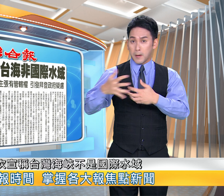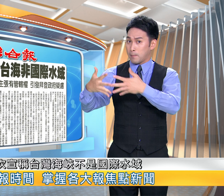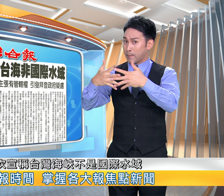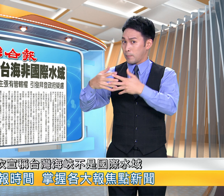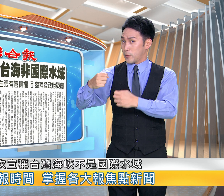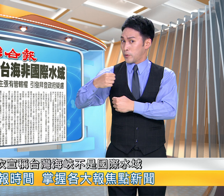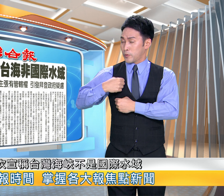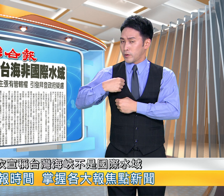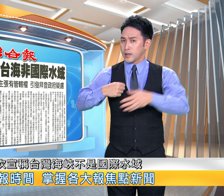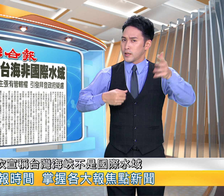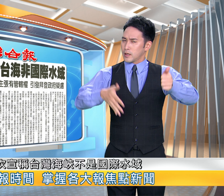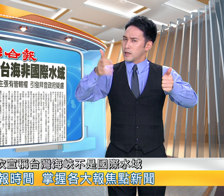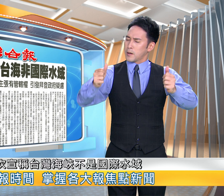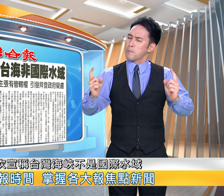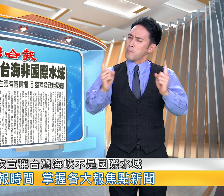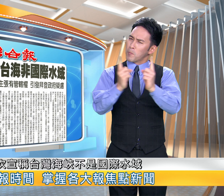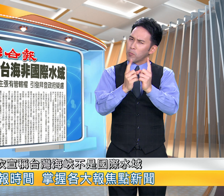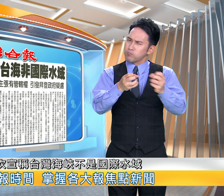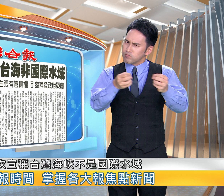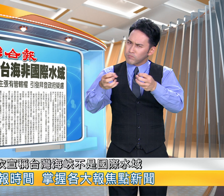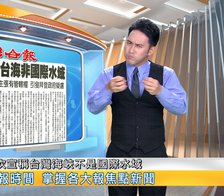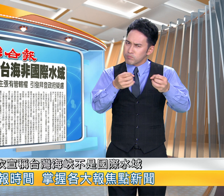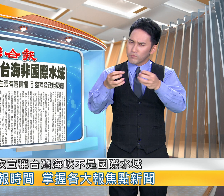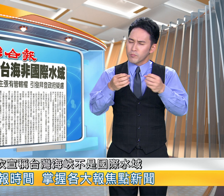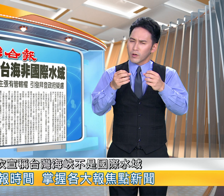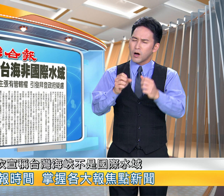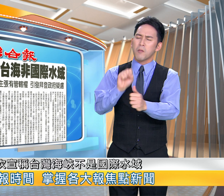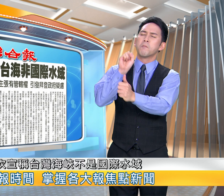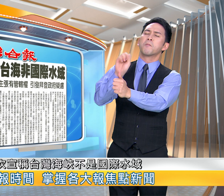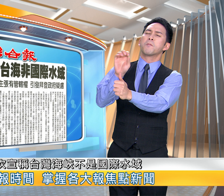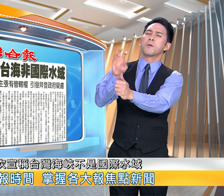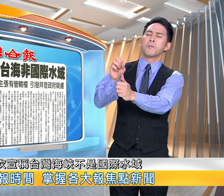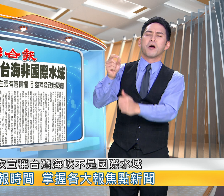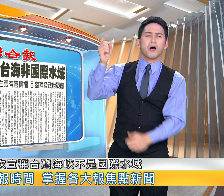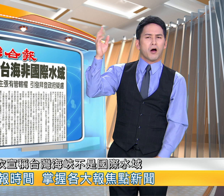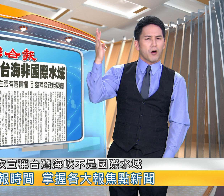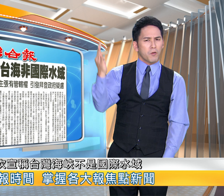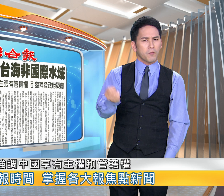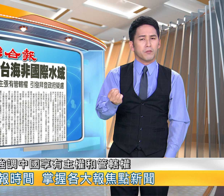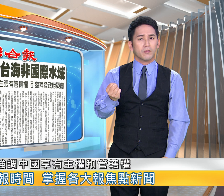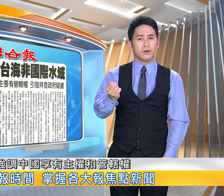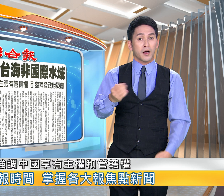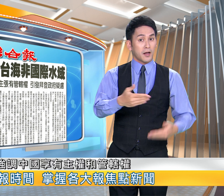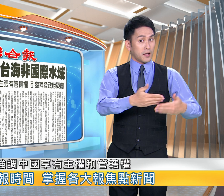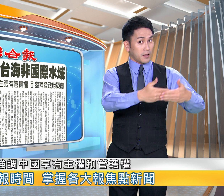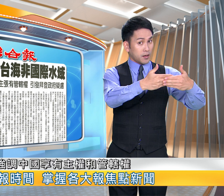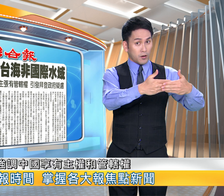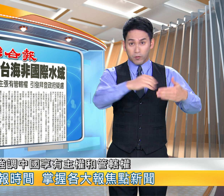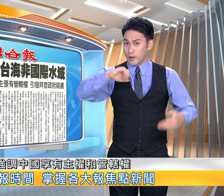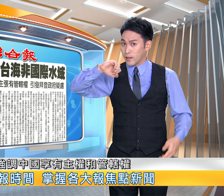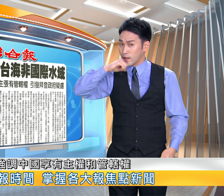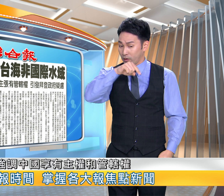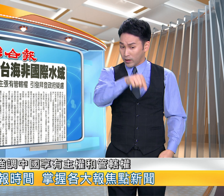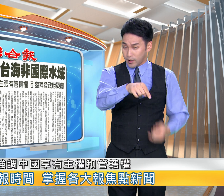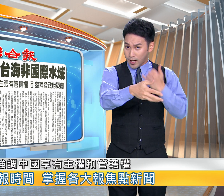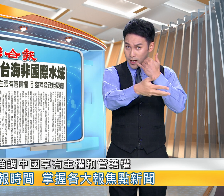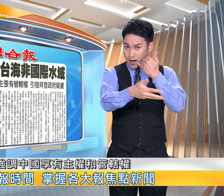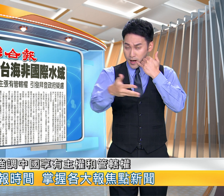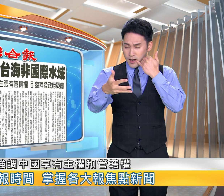海峡不是国际水域，并且强调中国享有主权和